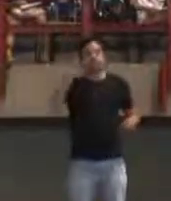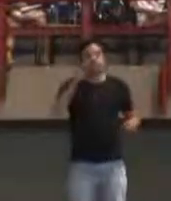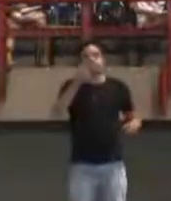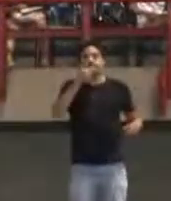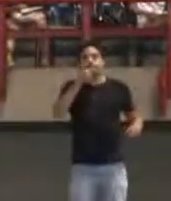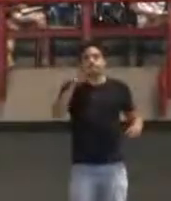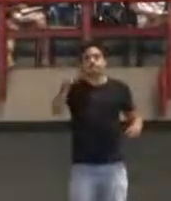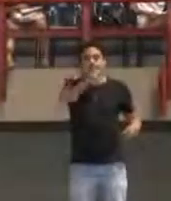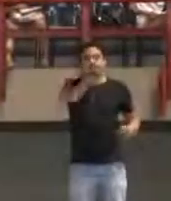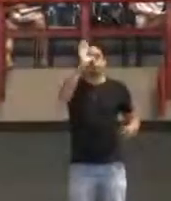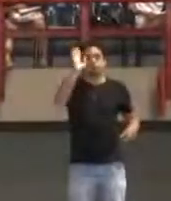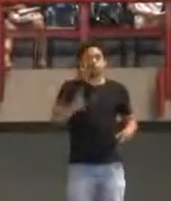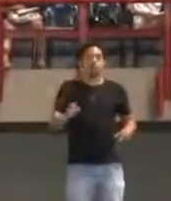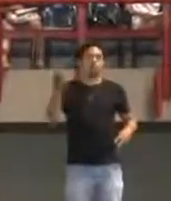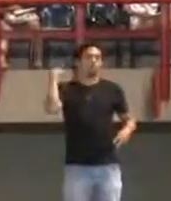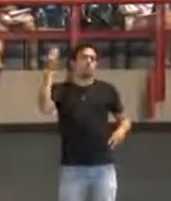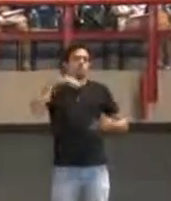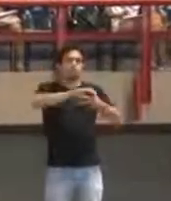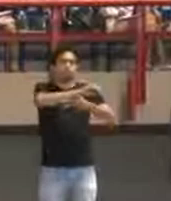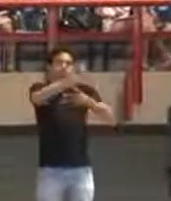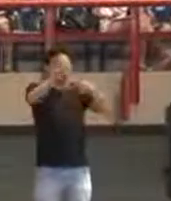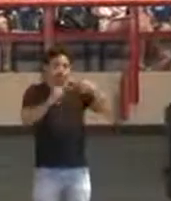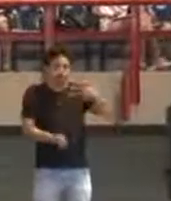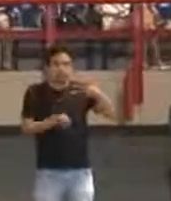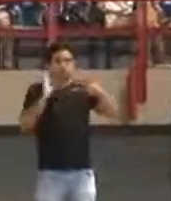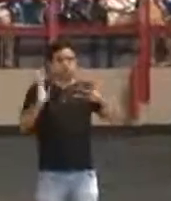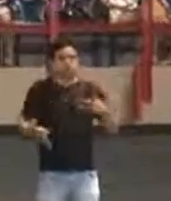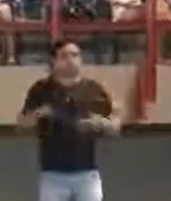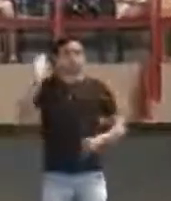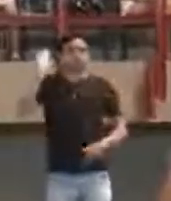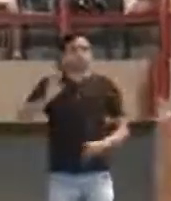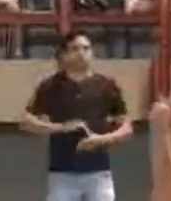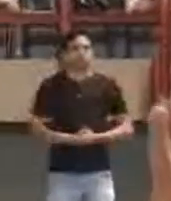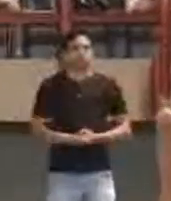quem aqui já fez a prova do Enem alguma vez?